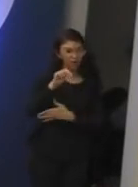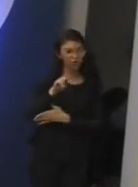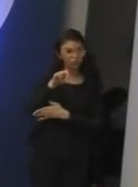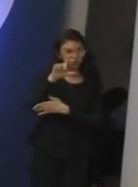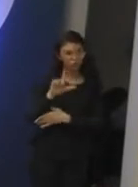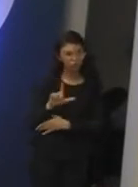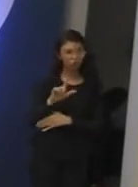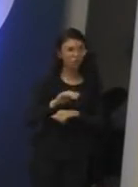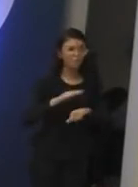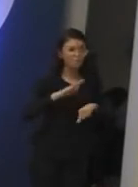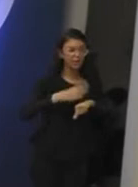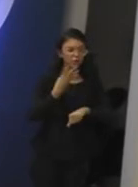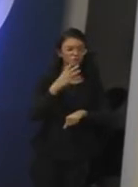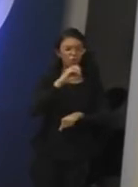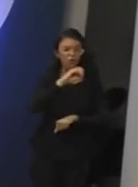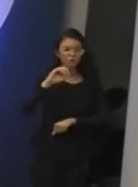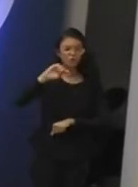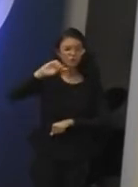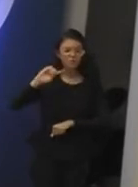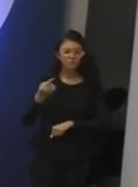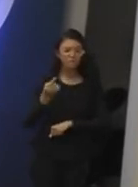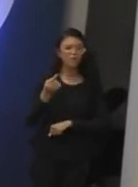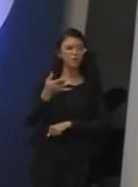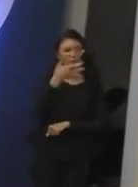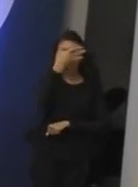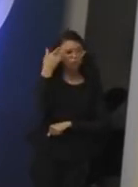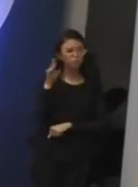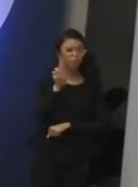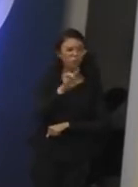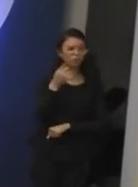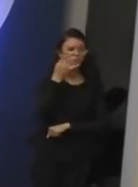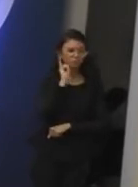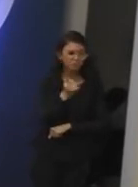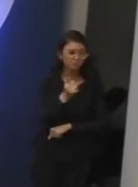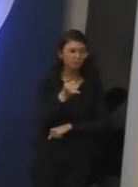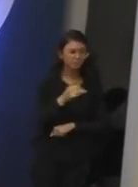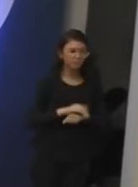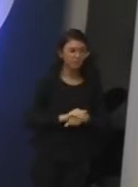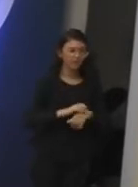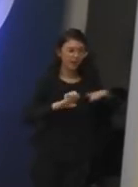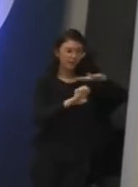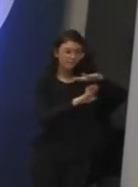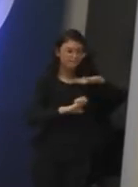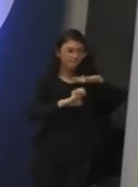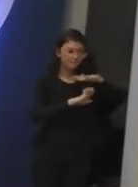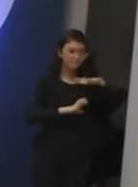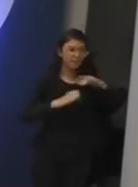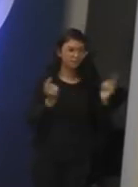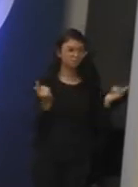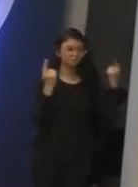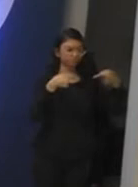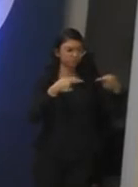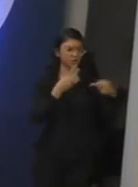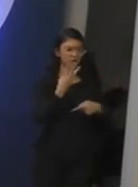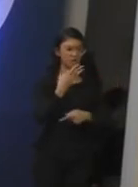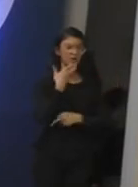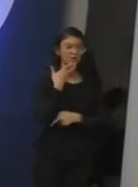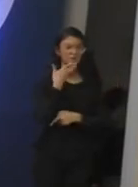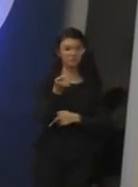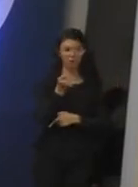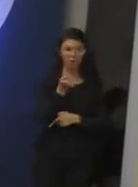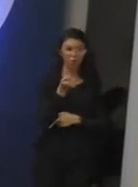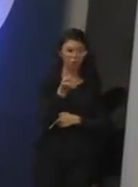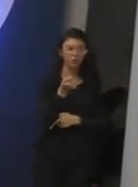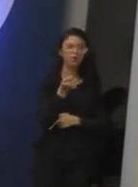de 400 mil unidades consumidoras. Entre as concessionárias que concorrem nesta categoria, as três melhores na avaliação do